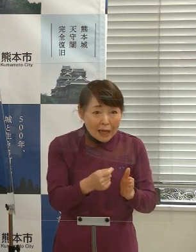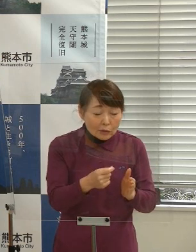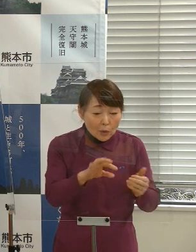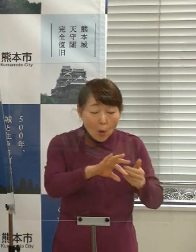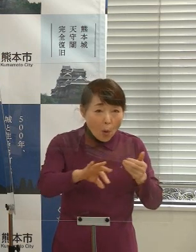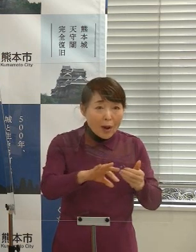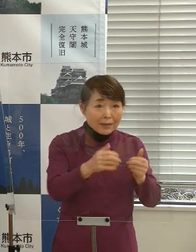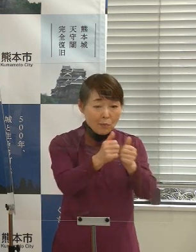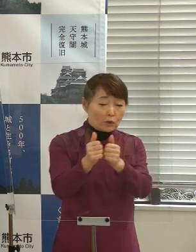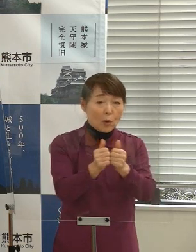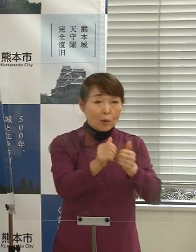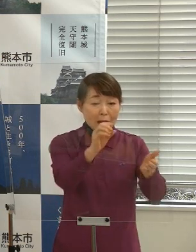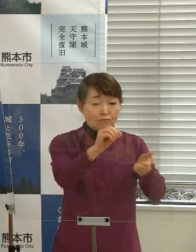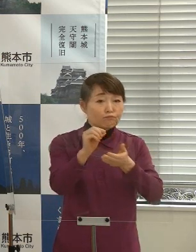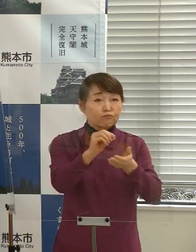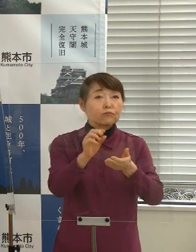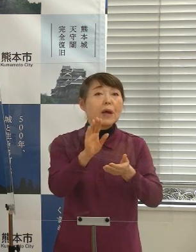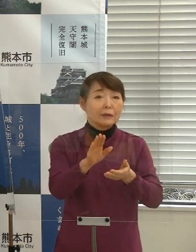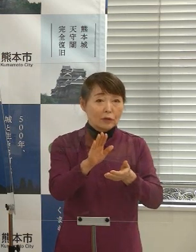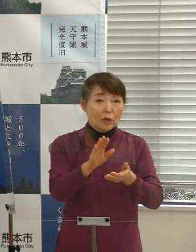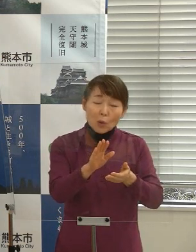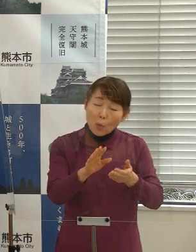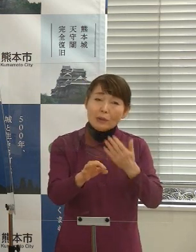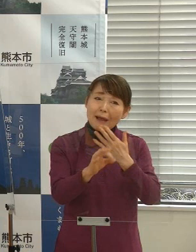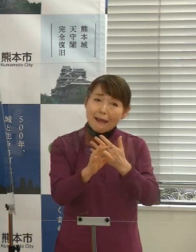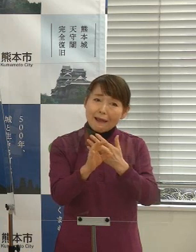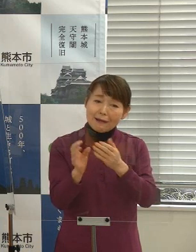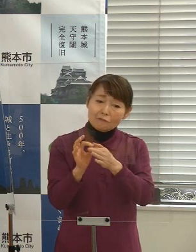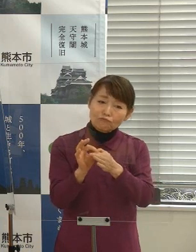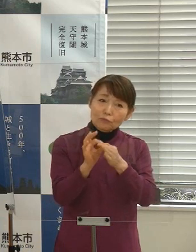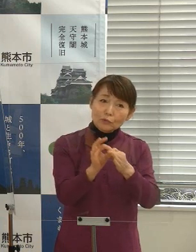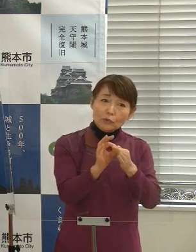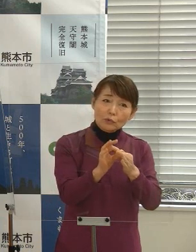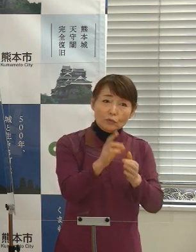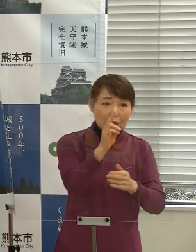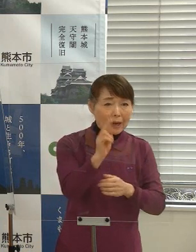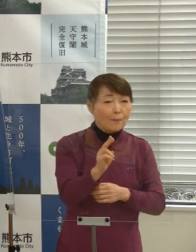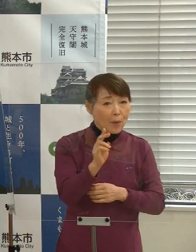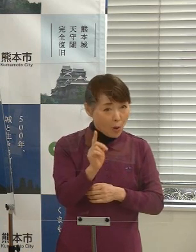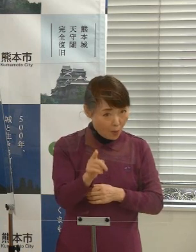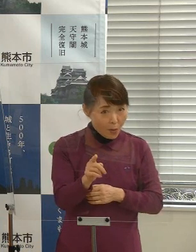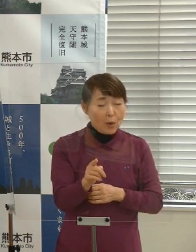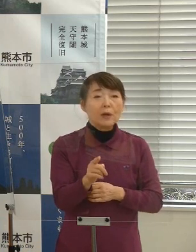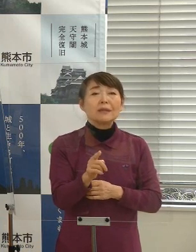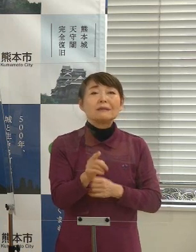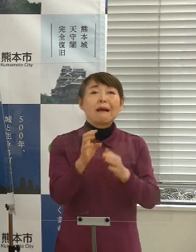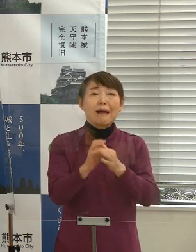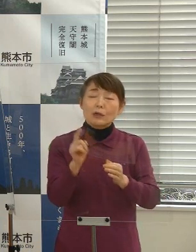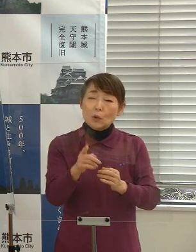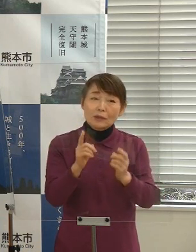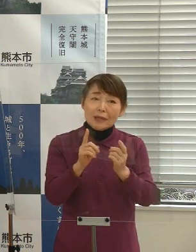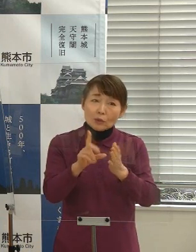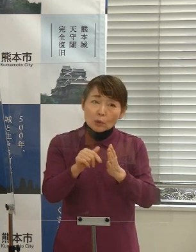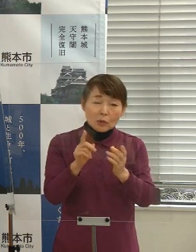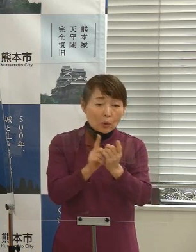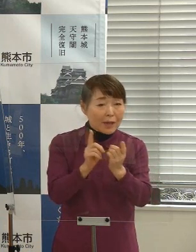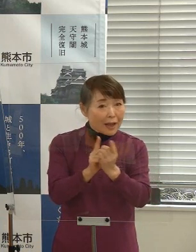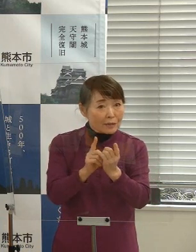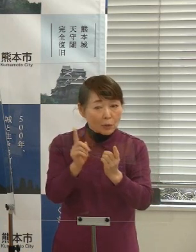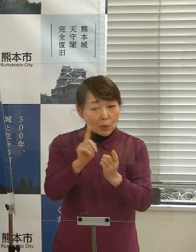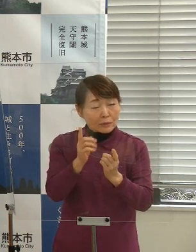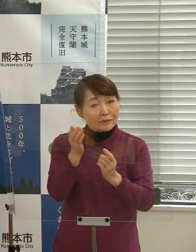した事例が続くとも限らないということで、今後市はどうそれに対応されていくかということを2点お伺いしています